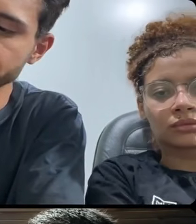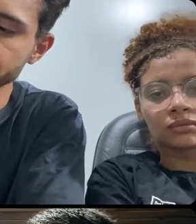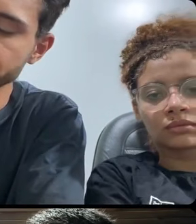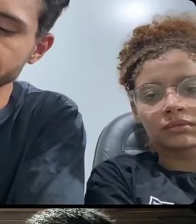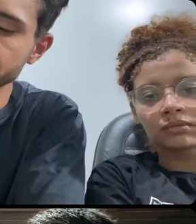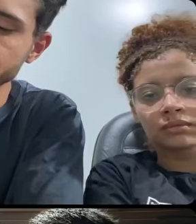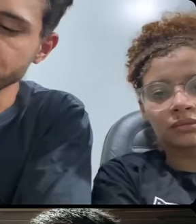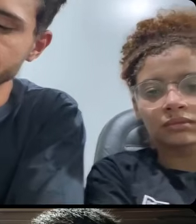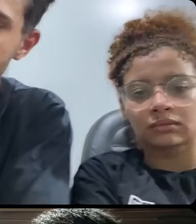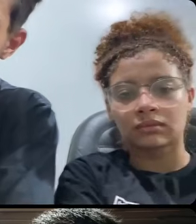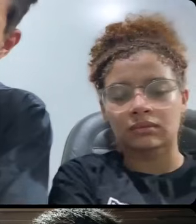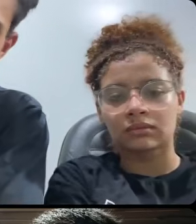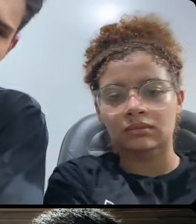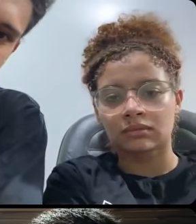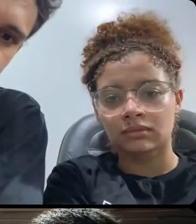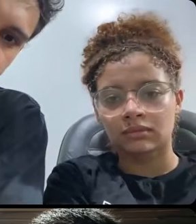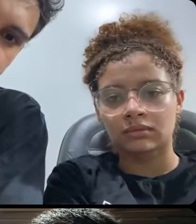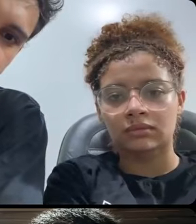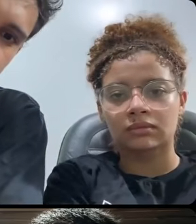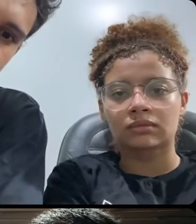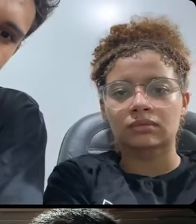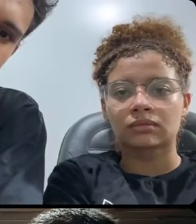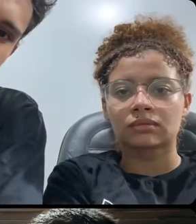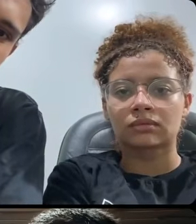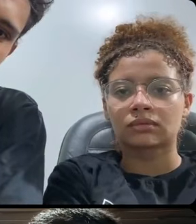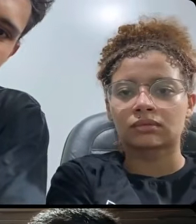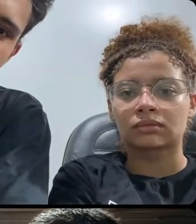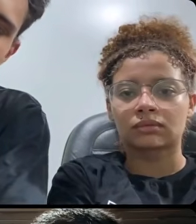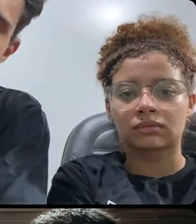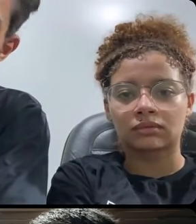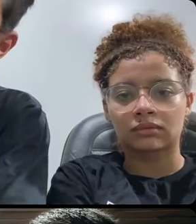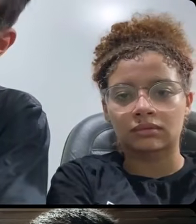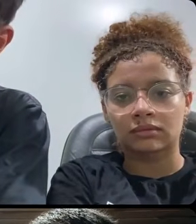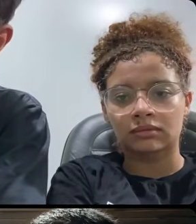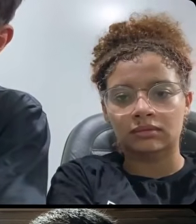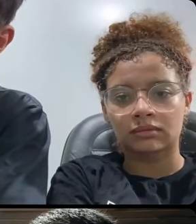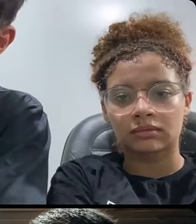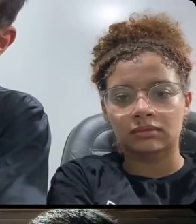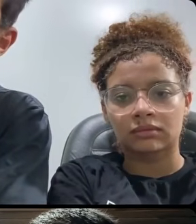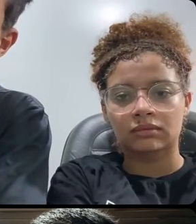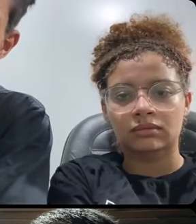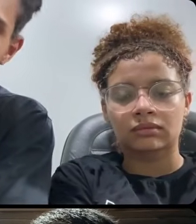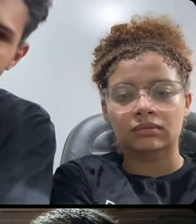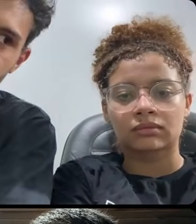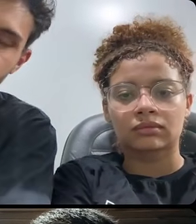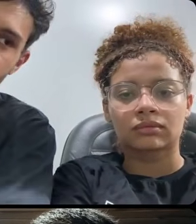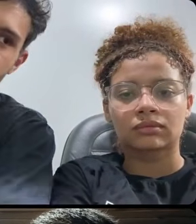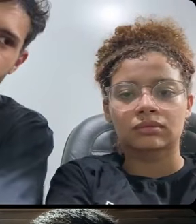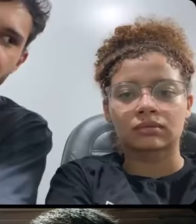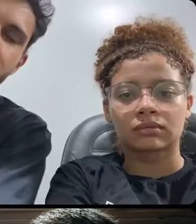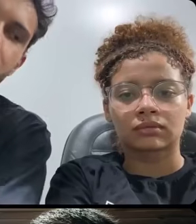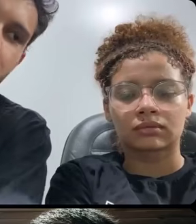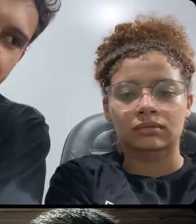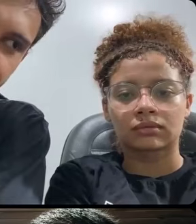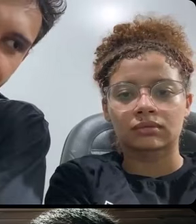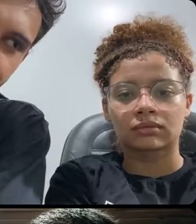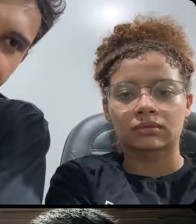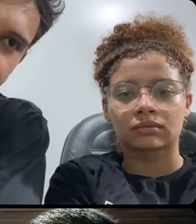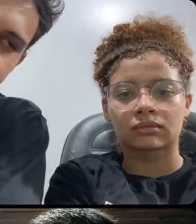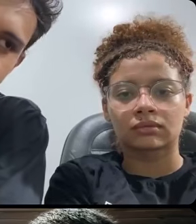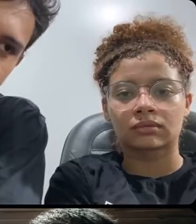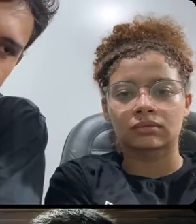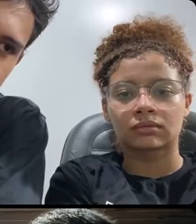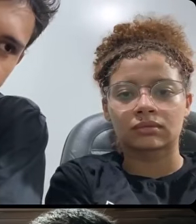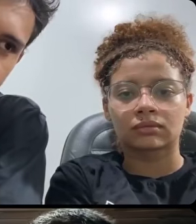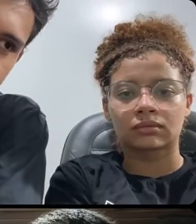é e meus amigos também me motivavam a não usar e